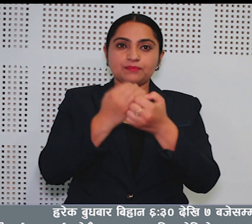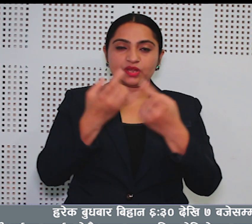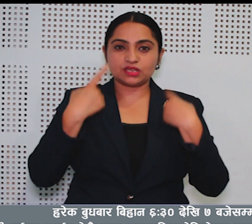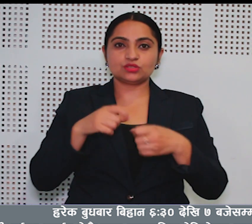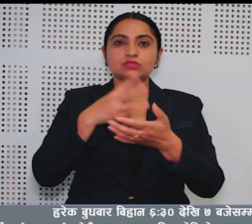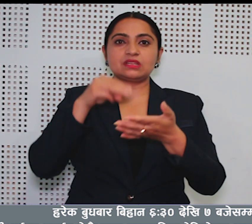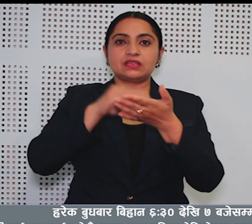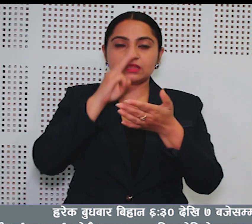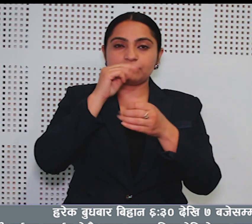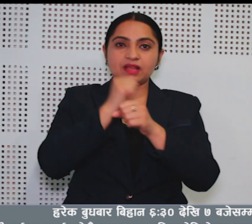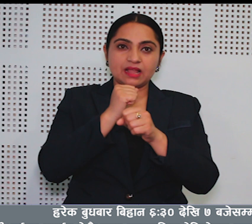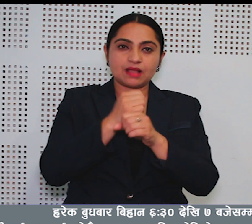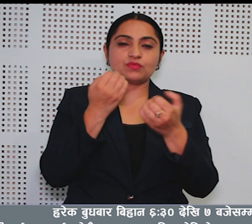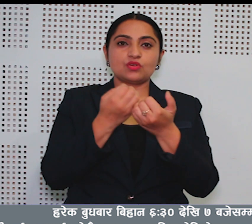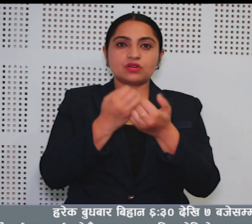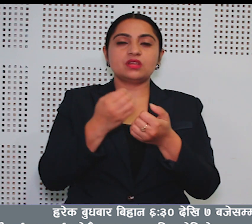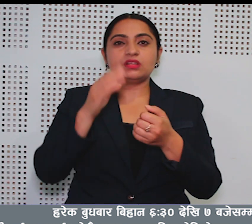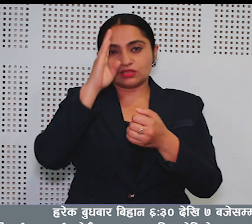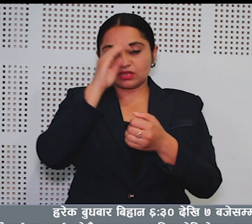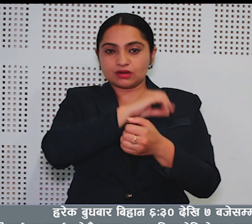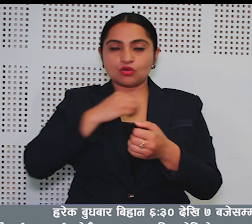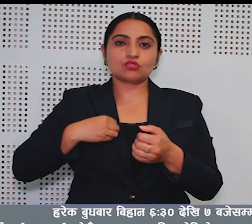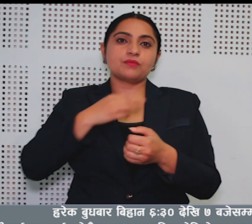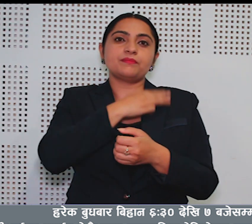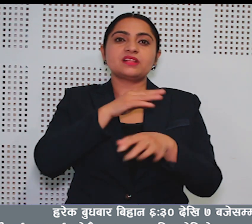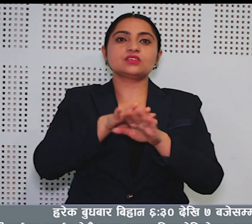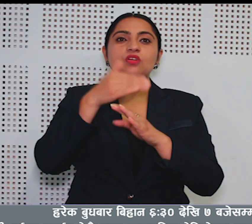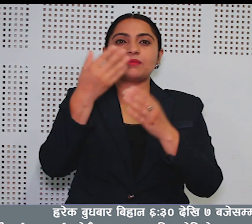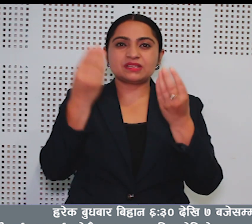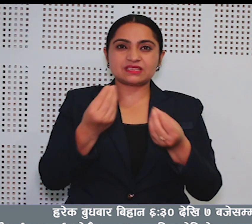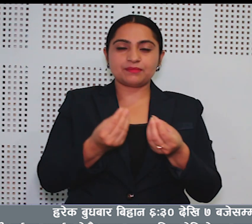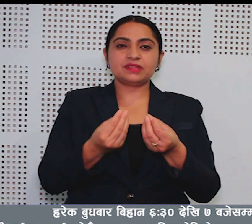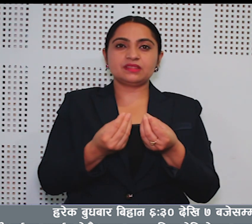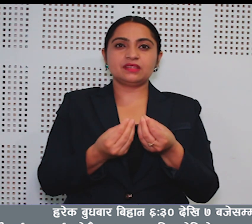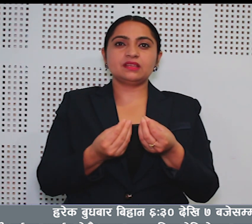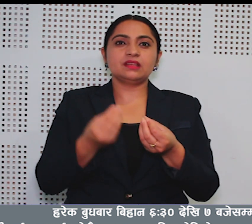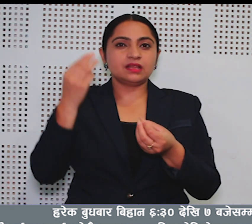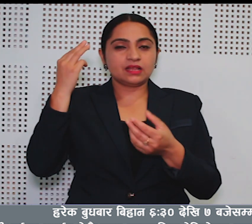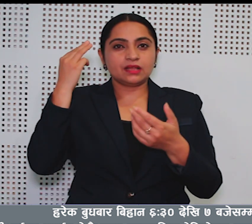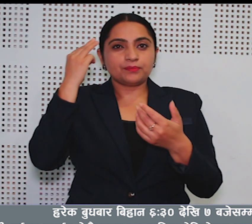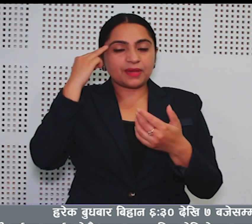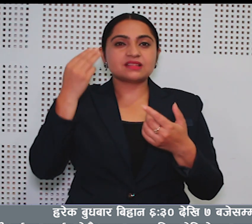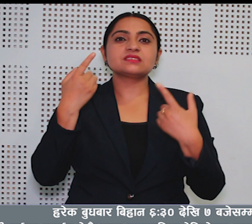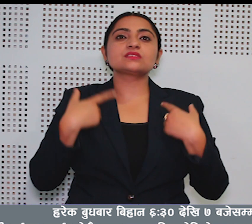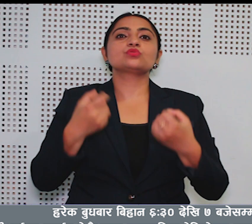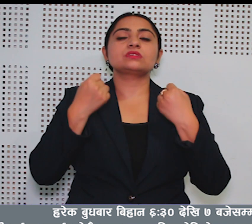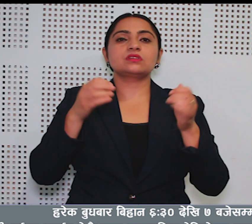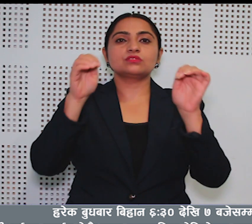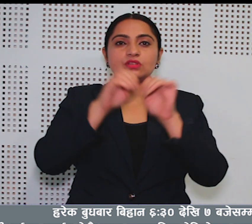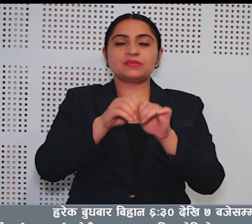गर्ने सरकारी डाक्टरहरूलाई पनि सामान्य खालका चाहिँ एउटा मानसिक स्वास्थ्य सम्बन्धी तालिमहरू दिएर उहाँहरूबाट पनि मानसिक